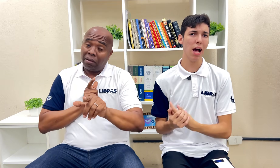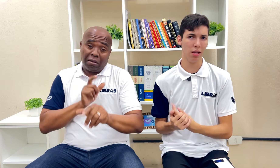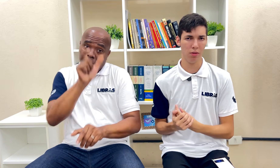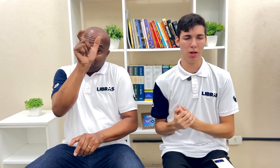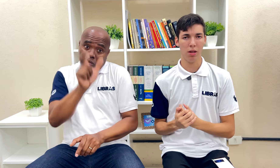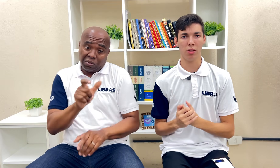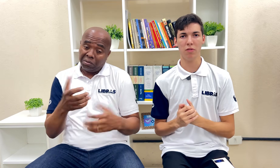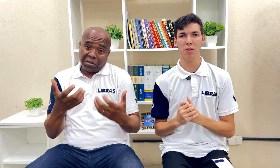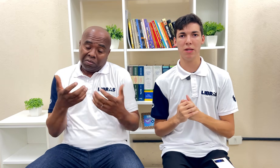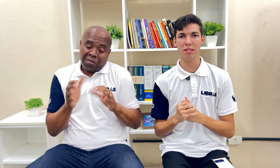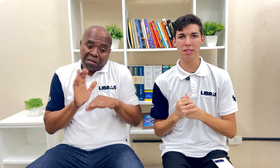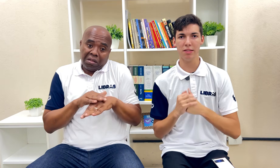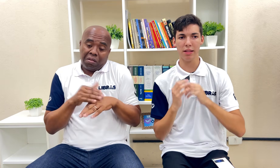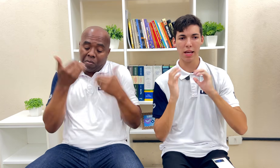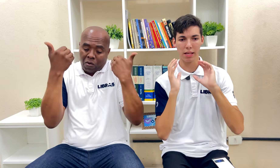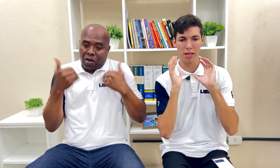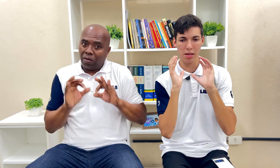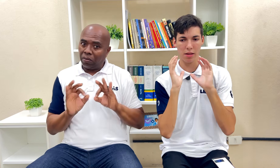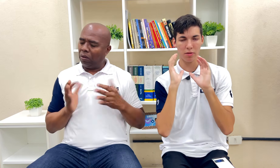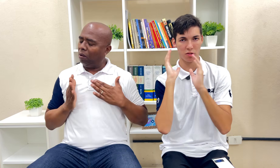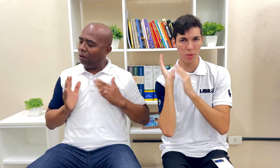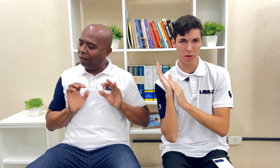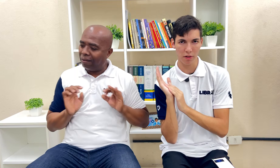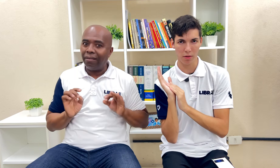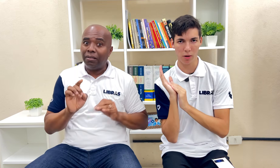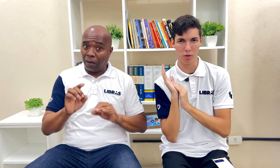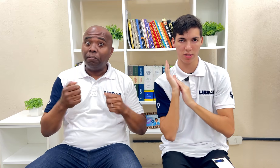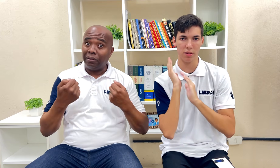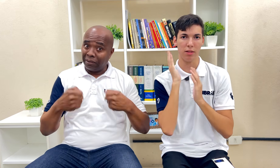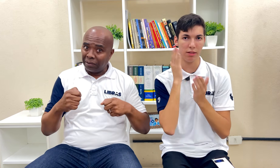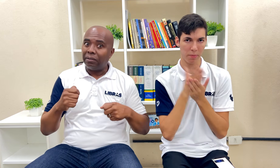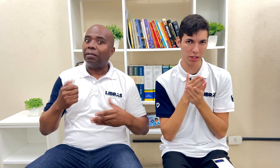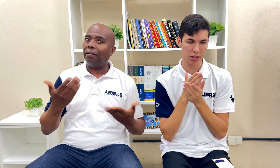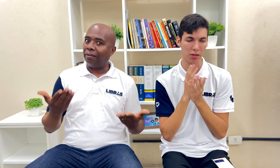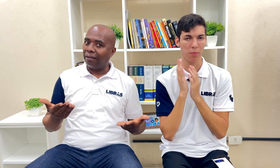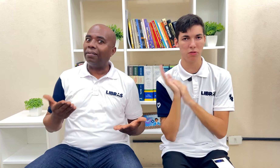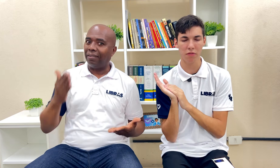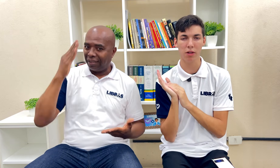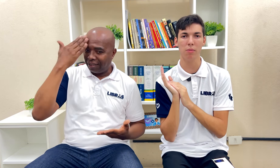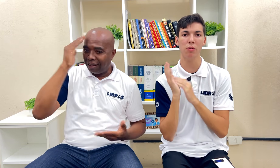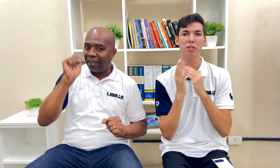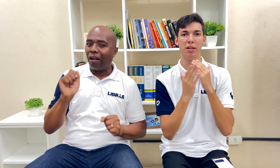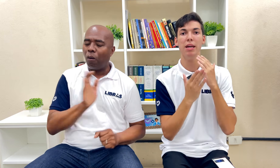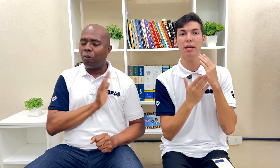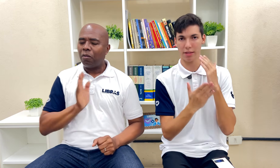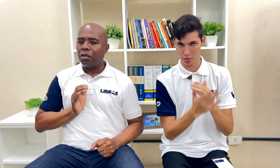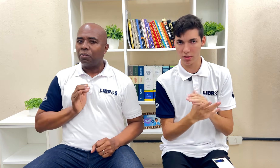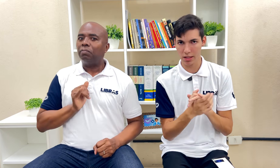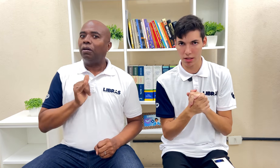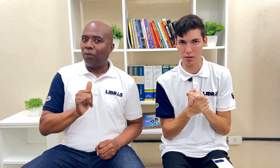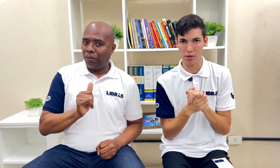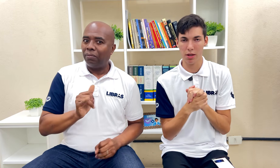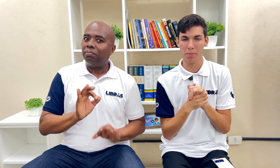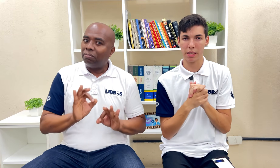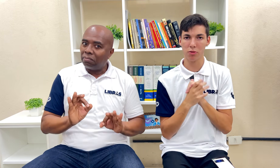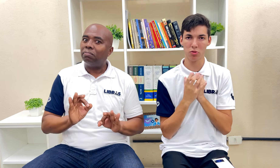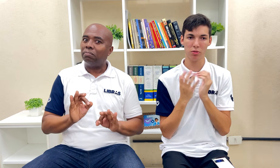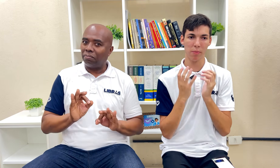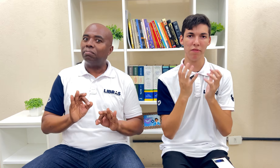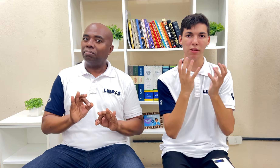errado. Então você precisa entender que se o bispo está falando uma coisa, interprete aquilo. O pastor está falando uma coisa, traduza aquilo, para que o surdo também venha ter o